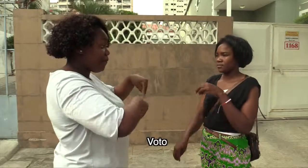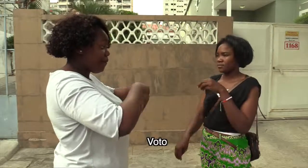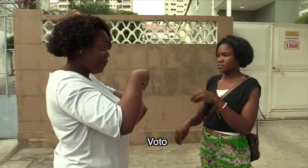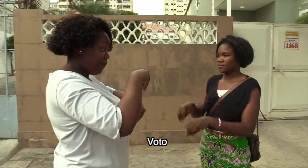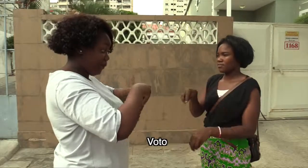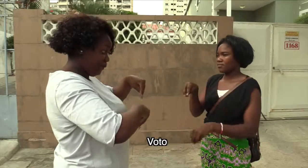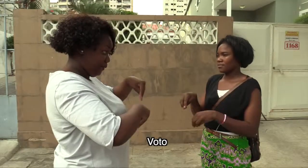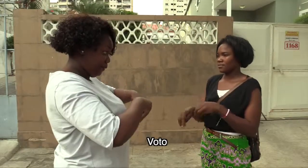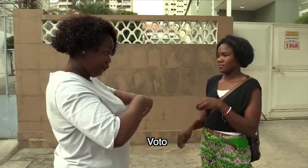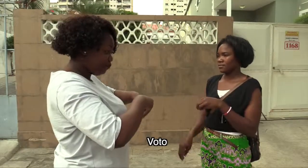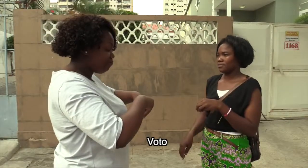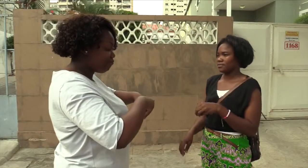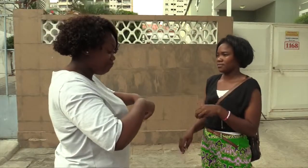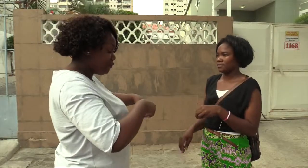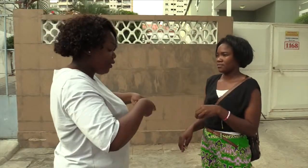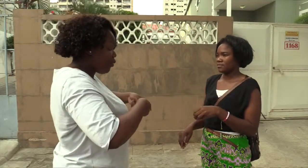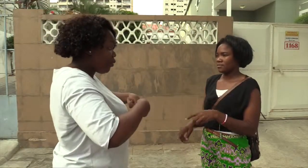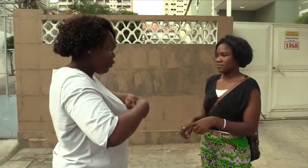Voto